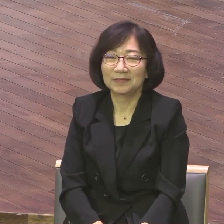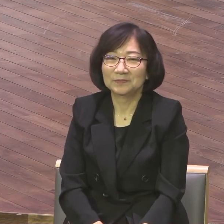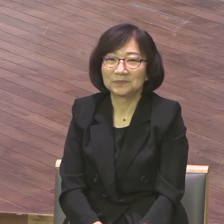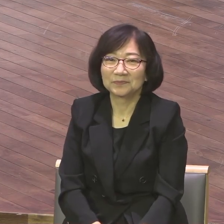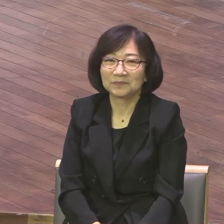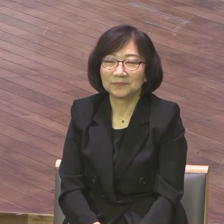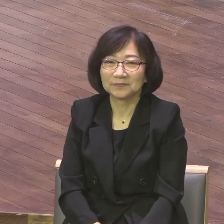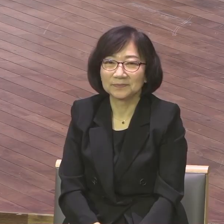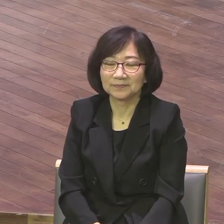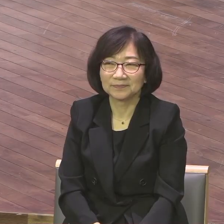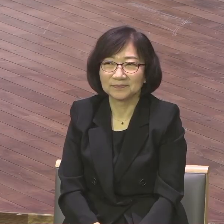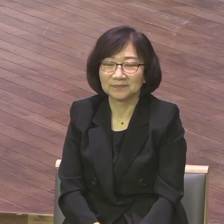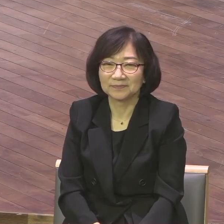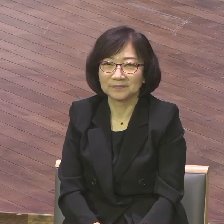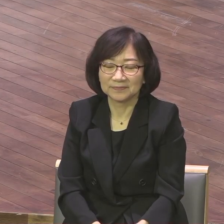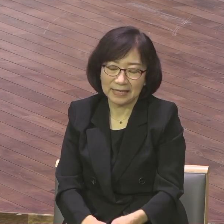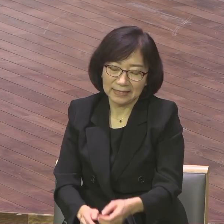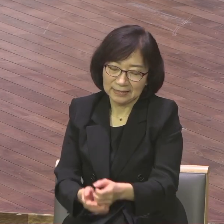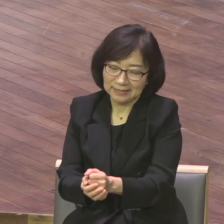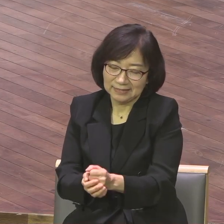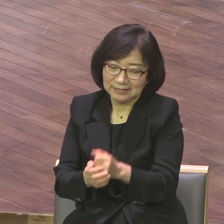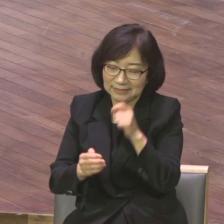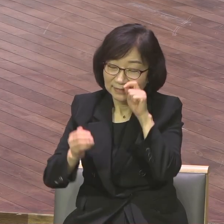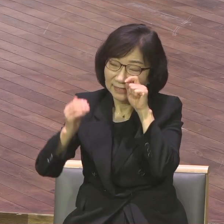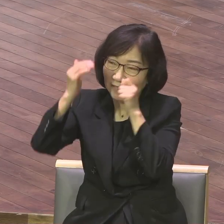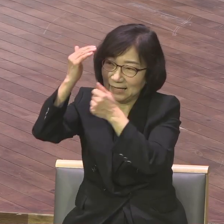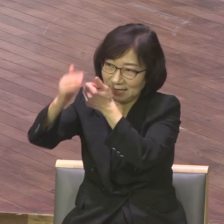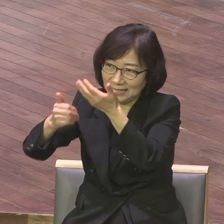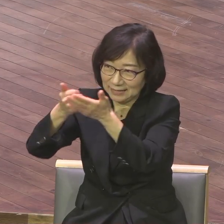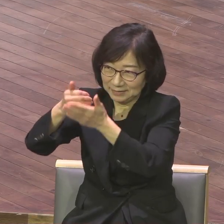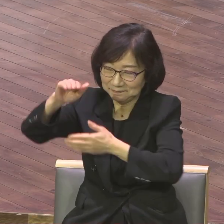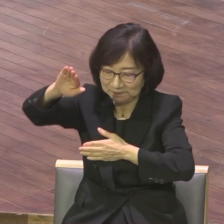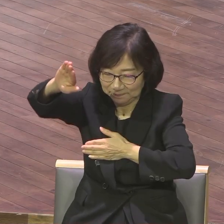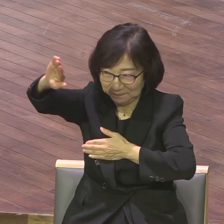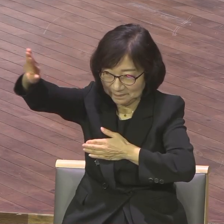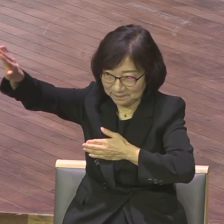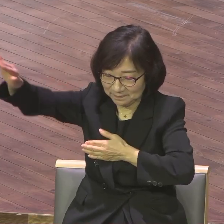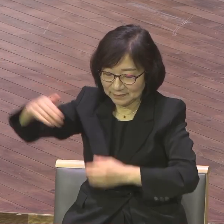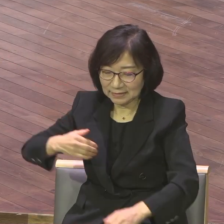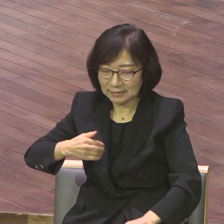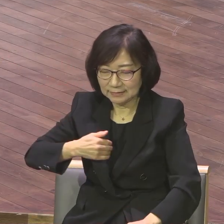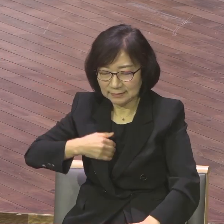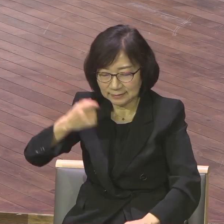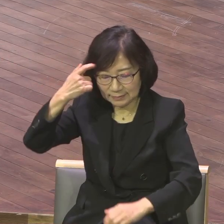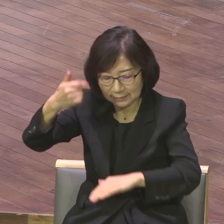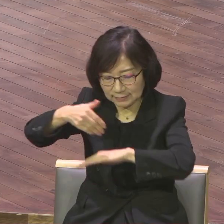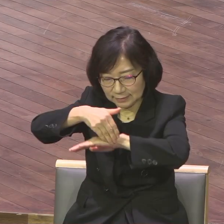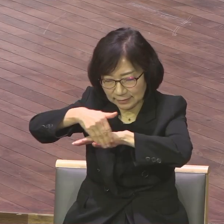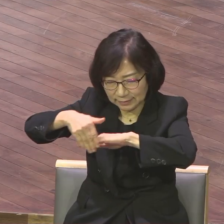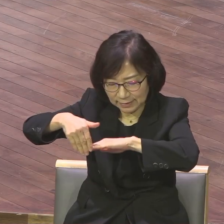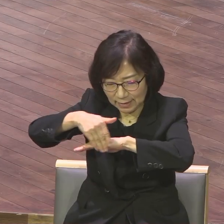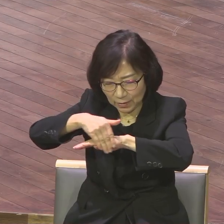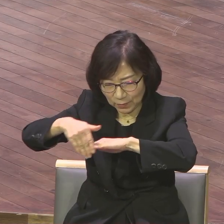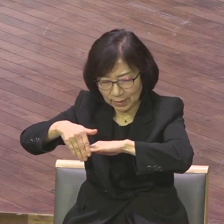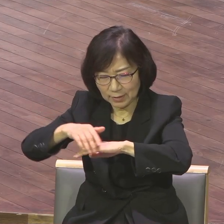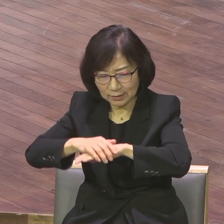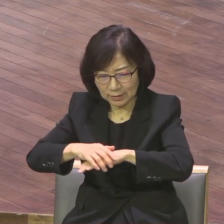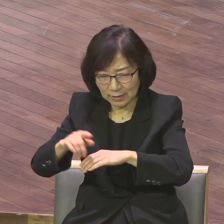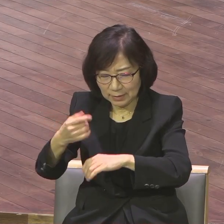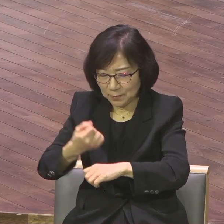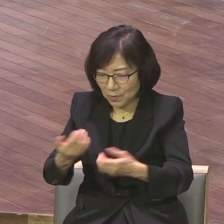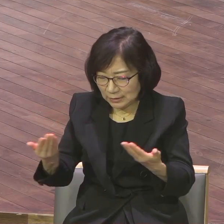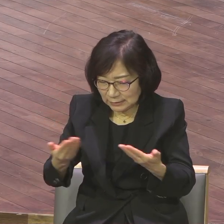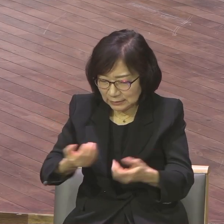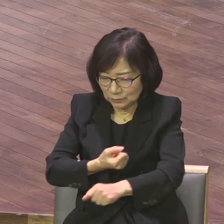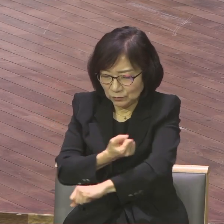모든 계획을, 모든 자기 인생의 삶을 자기가 합니다. 자기가 혼자 합니다. 모든 일을